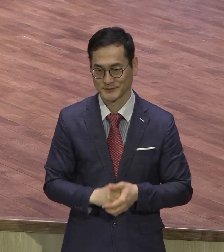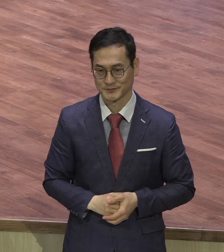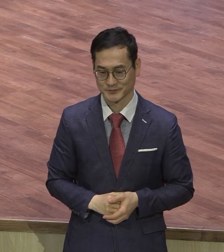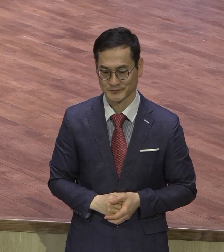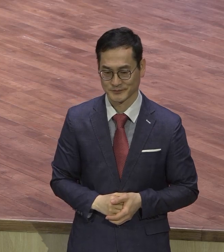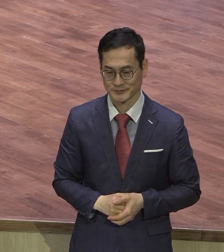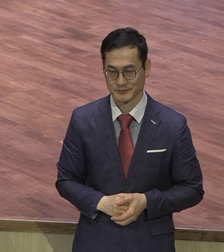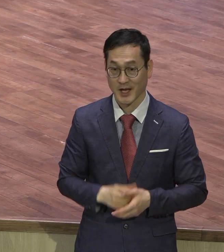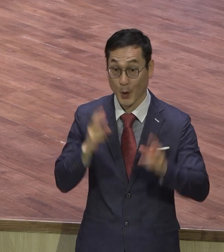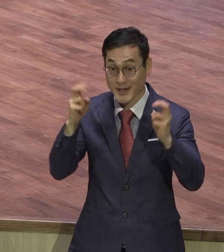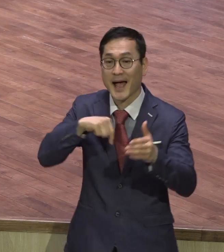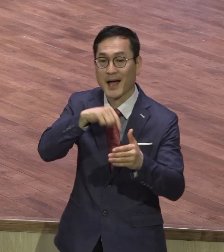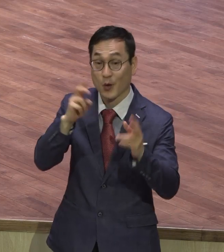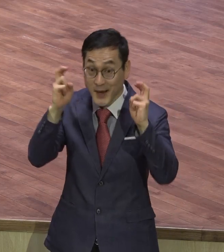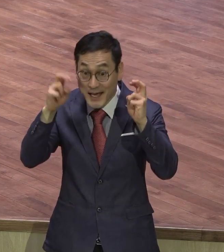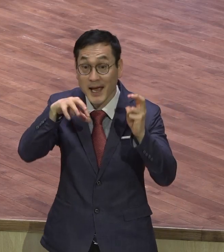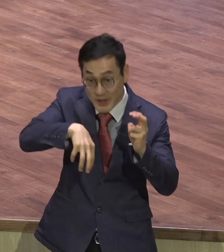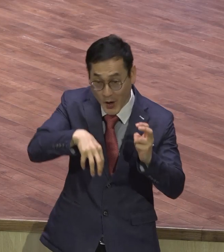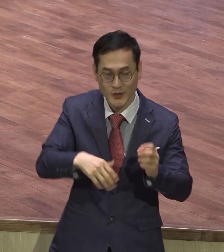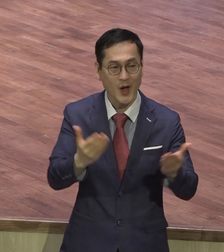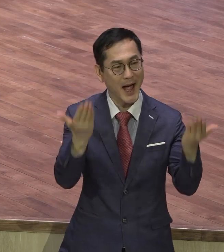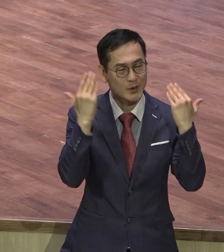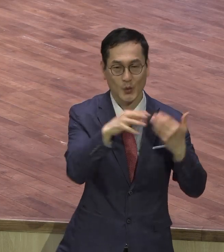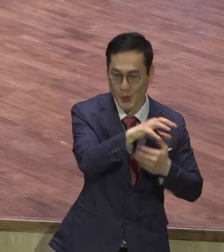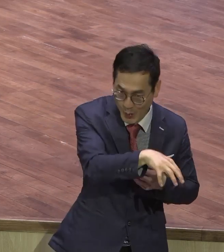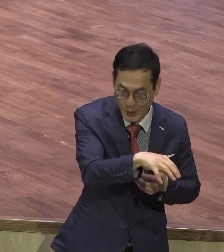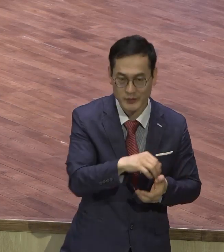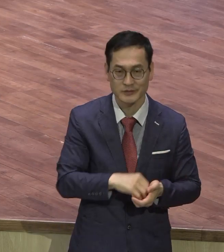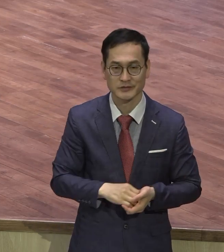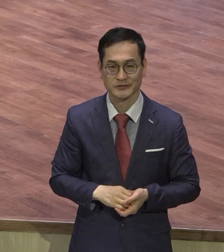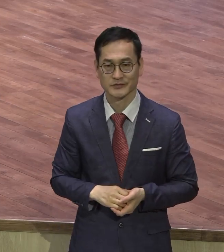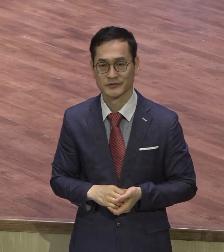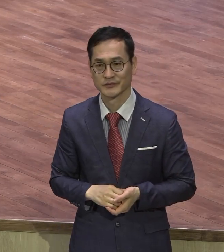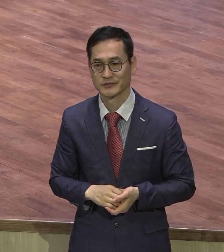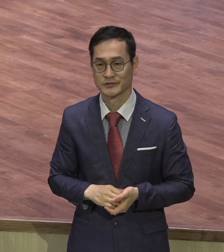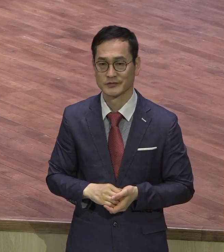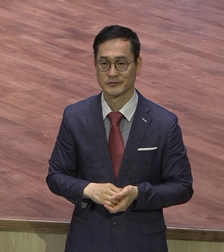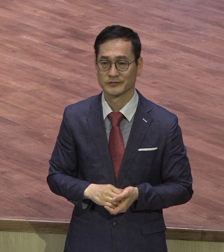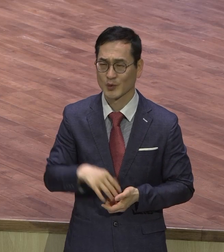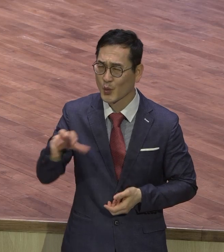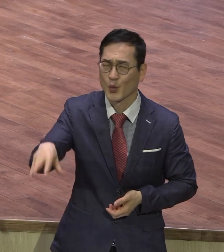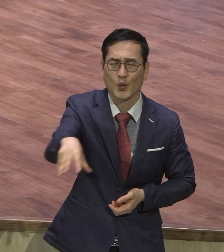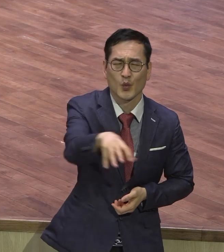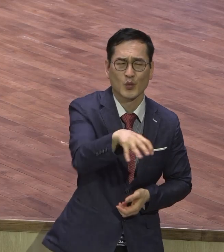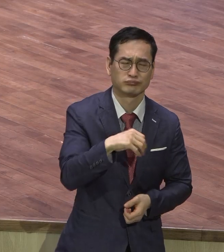회사에서도 얼마든지, 학교에서도 얼마든지, 사회생활 하면서 얼마든지 할 수 있어요.